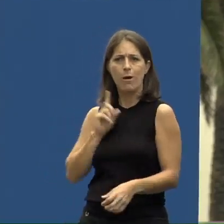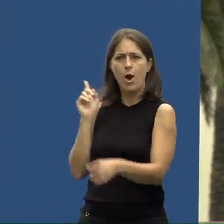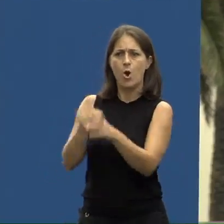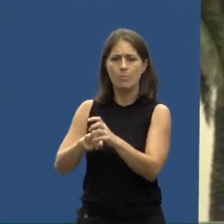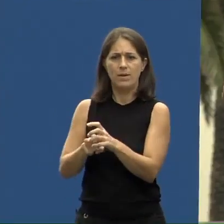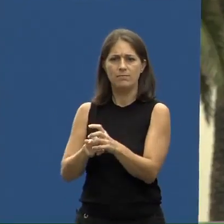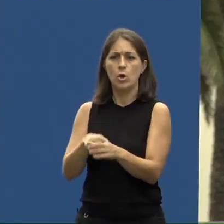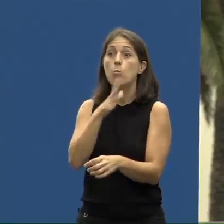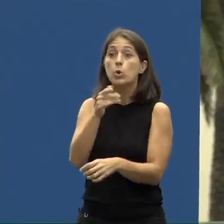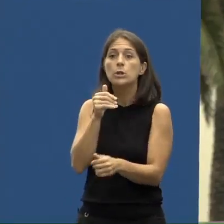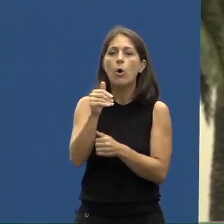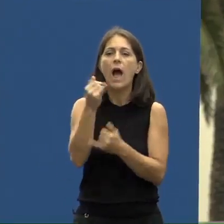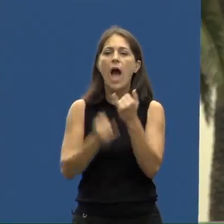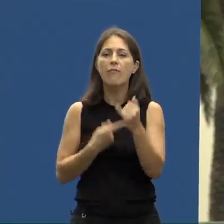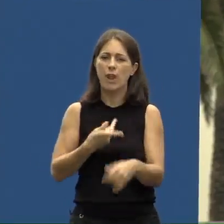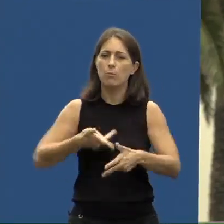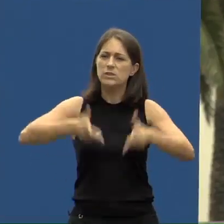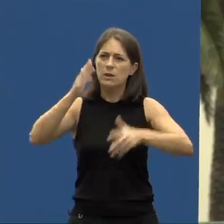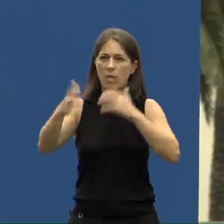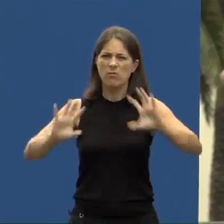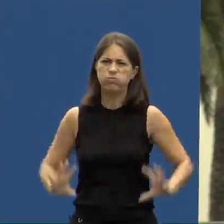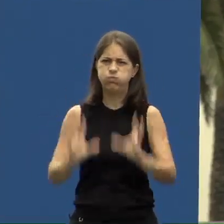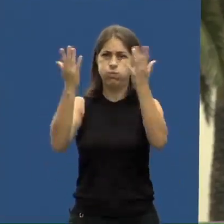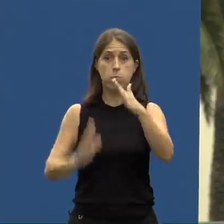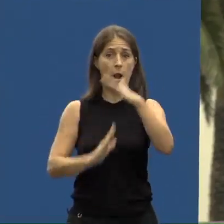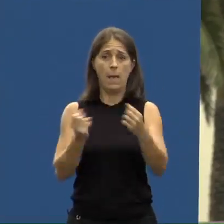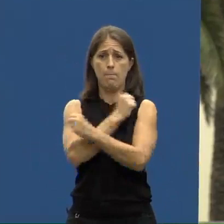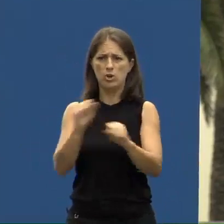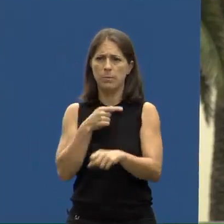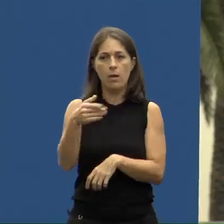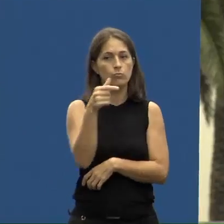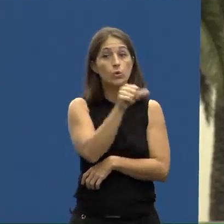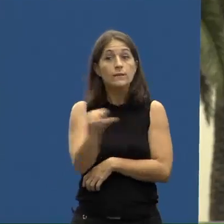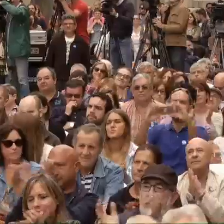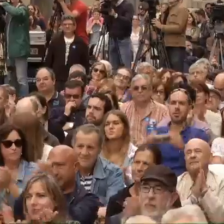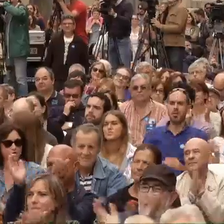coas miñas mans, porque esta revolución democrática xa non hai quen a pare. Nos queda unha semana.